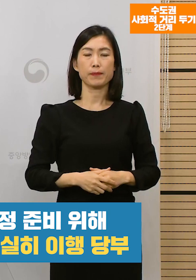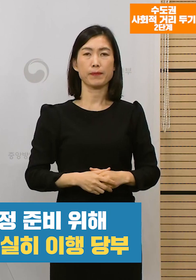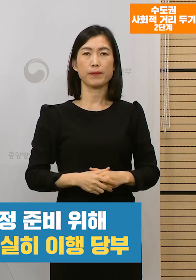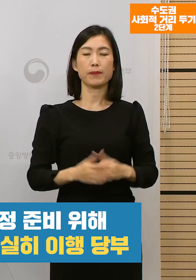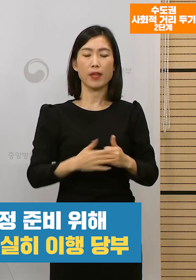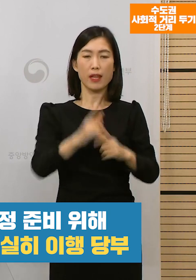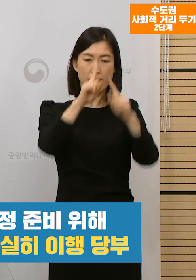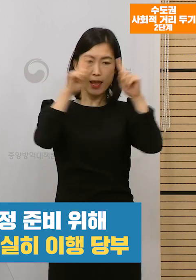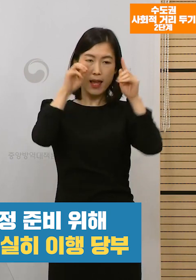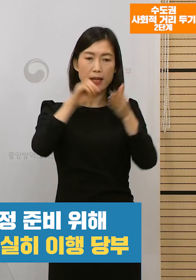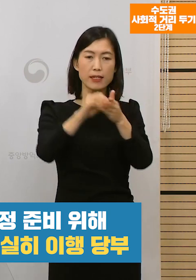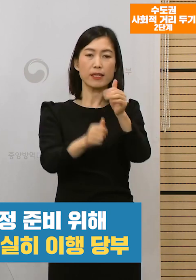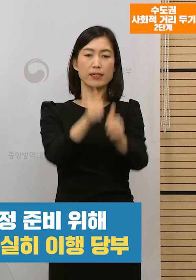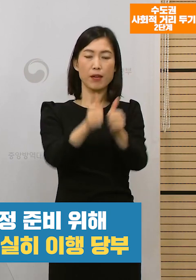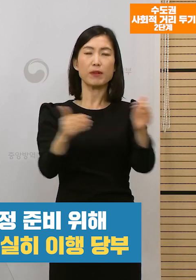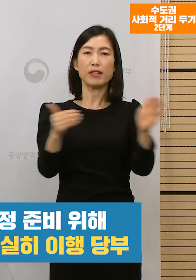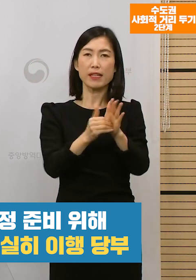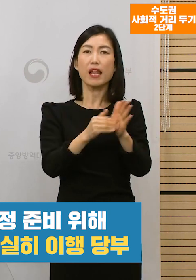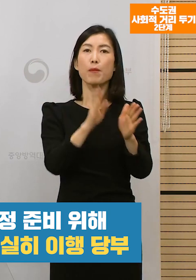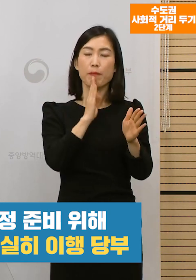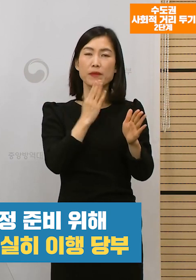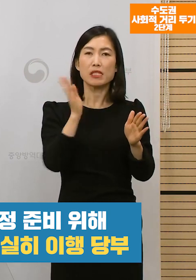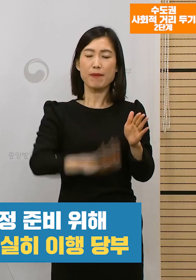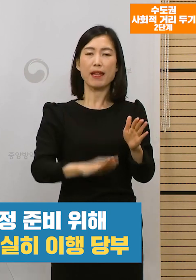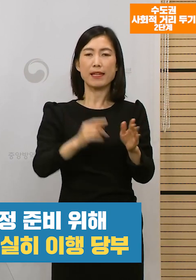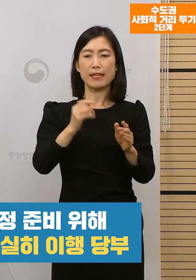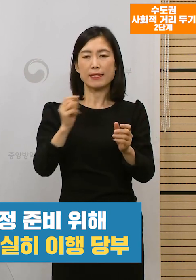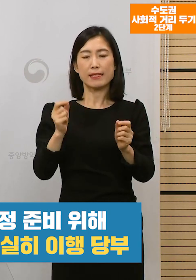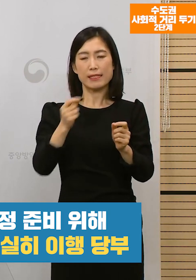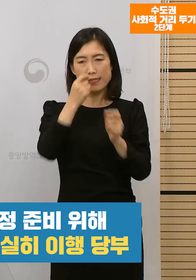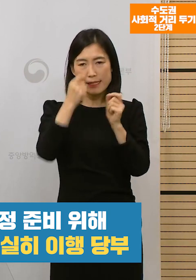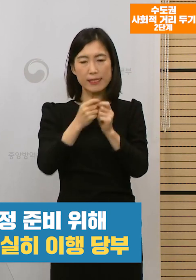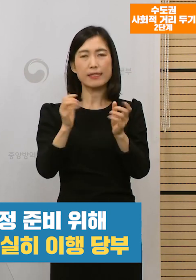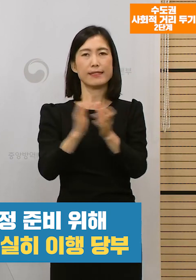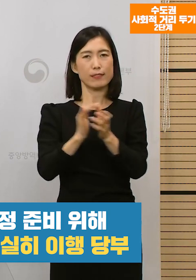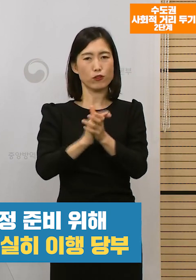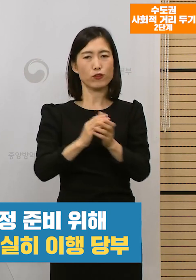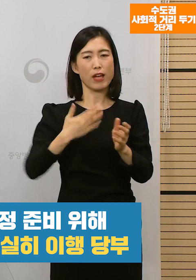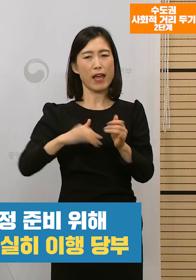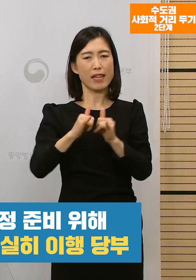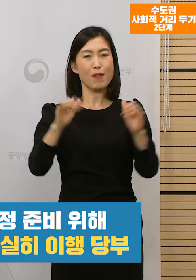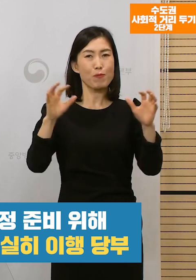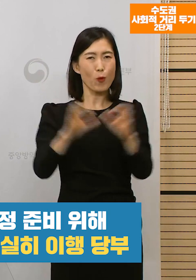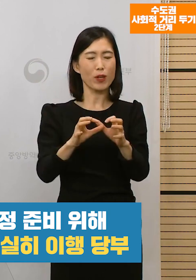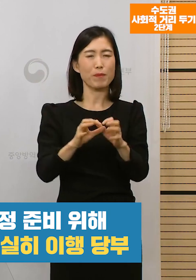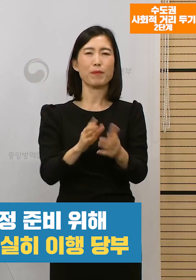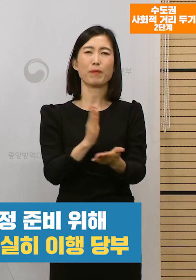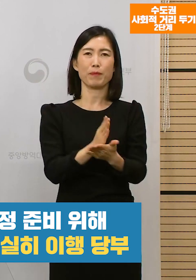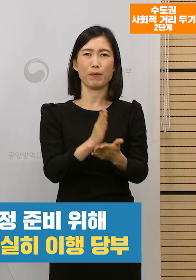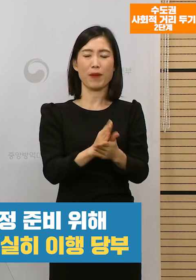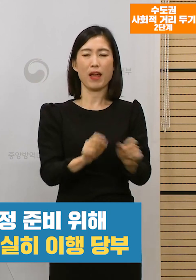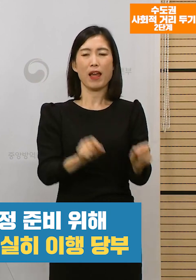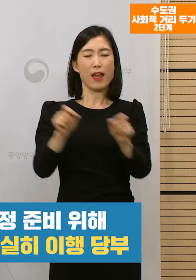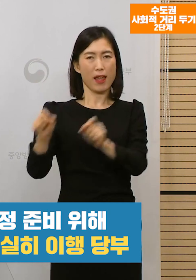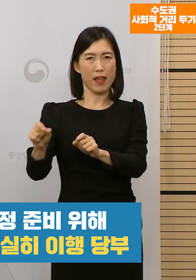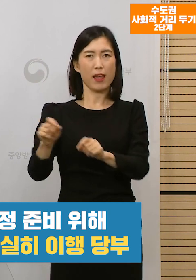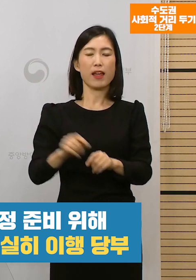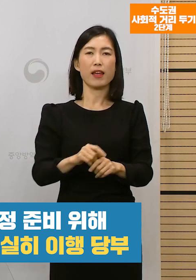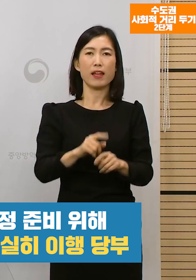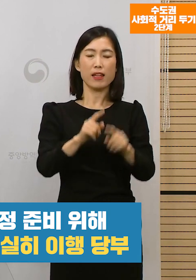그 수능 시험이 끝난 후에도 친구나 지인들과의 모임은 잠시 미루고 안전하게 수능